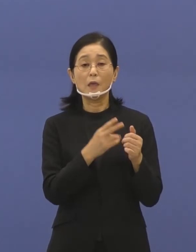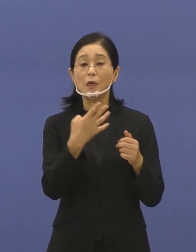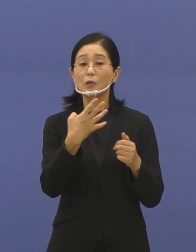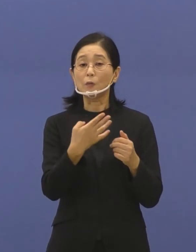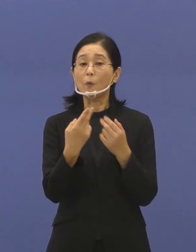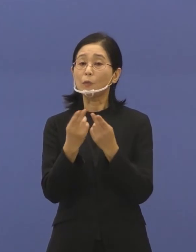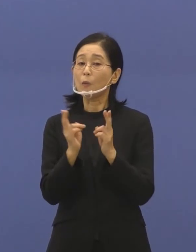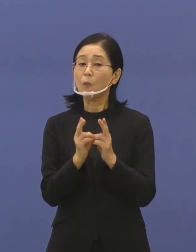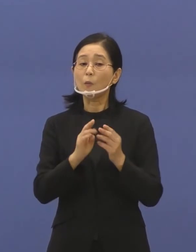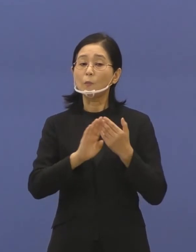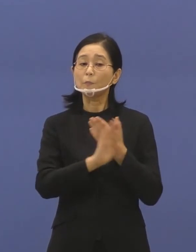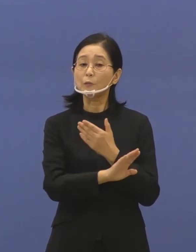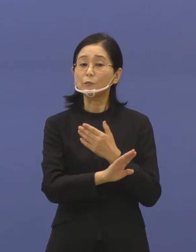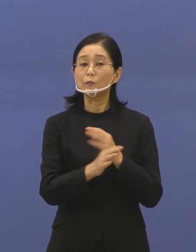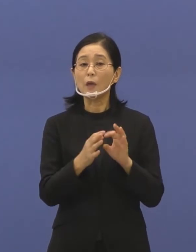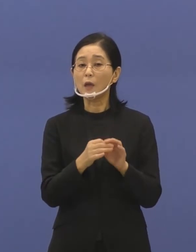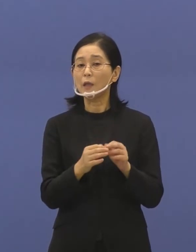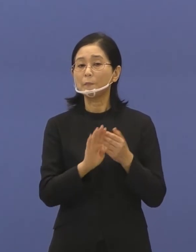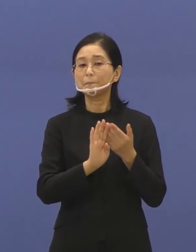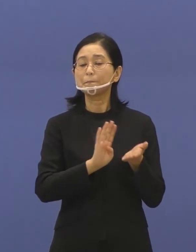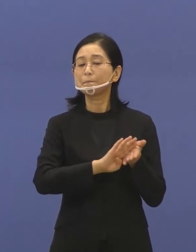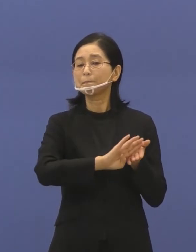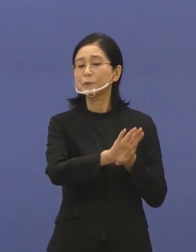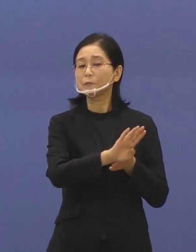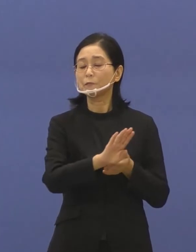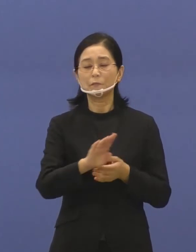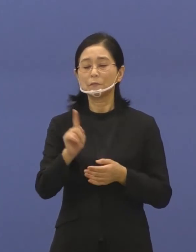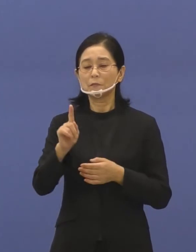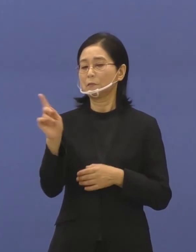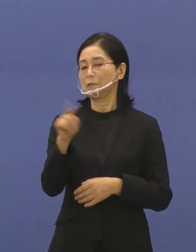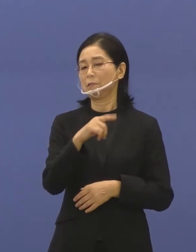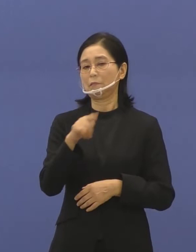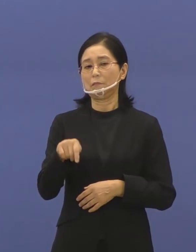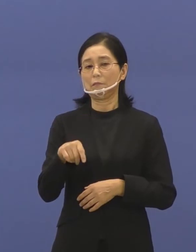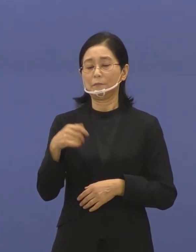別してはいけません。それは結局